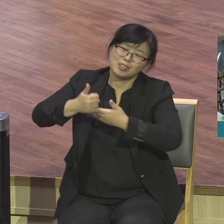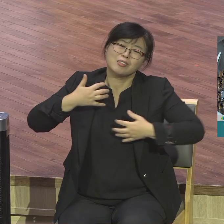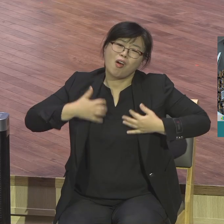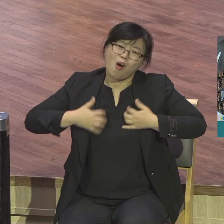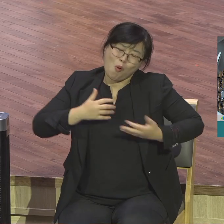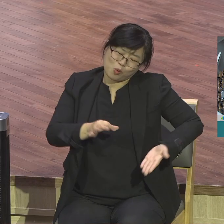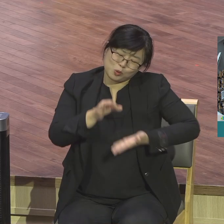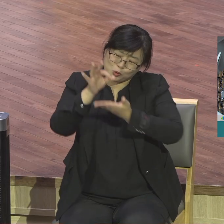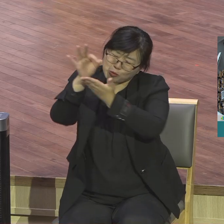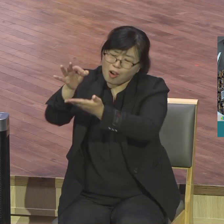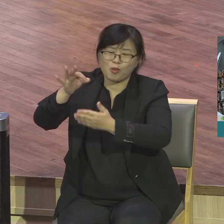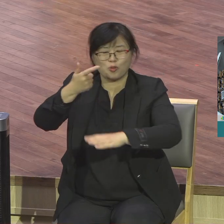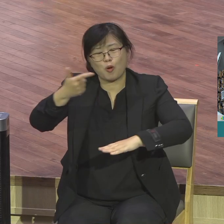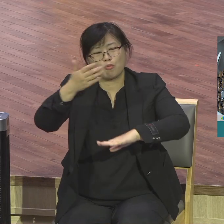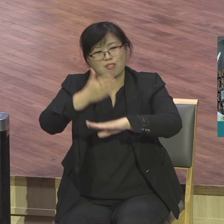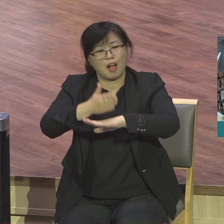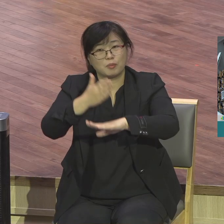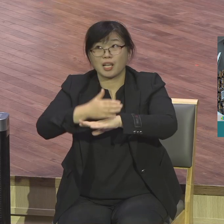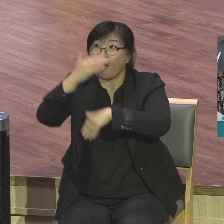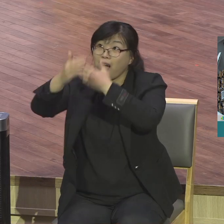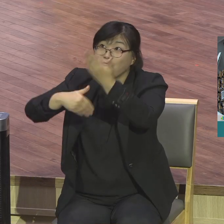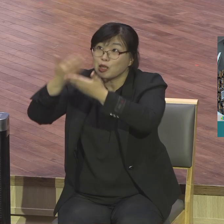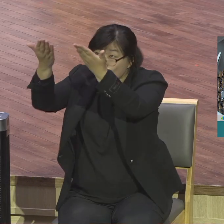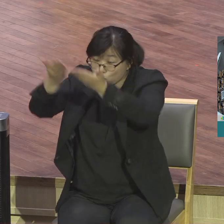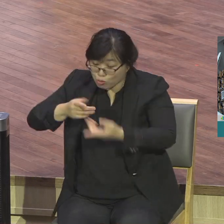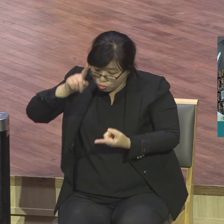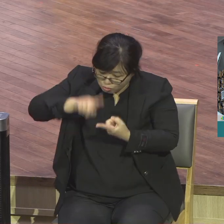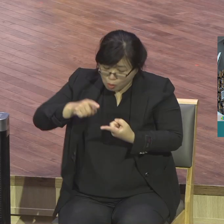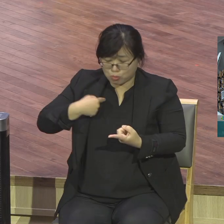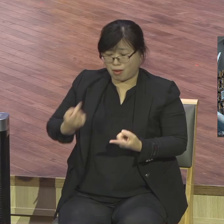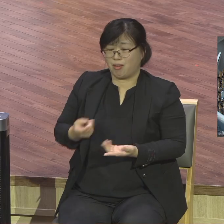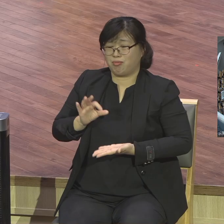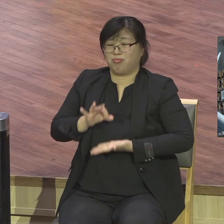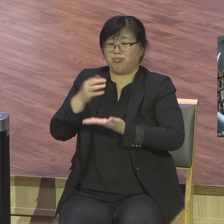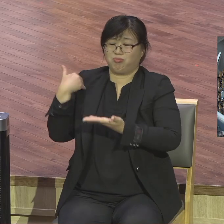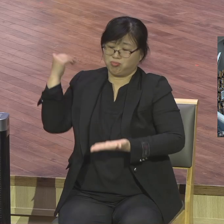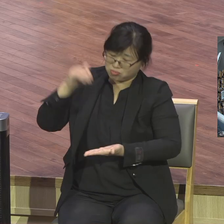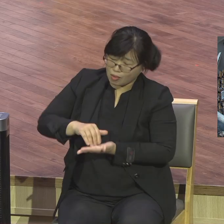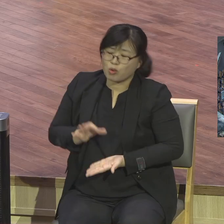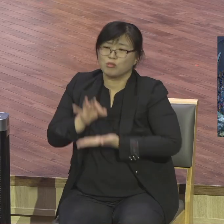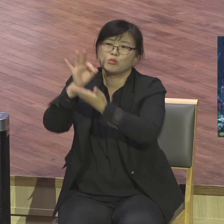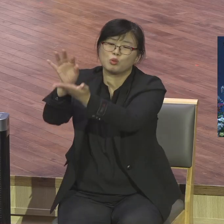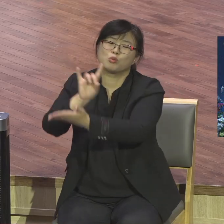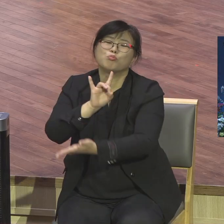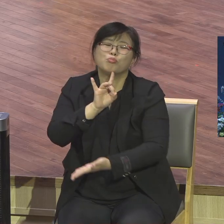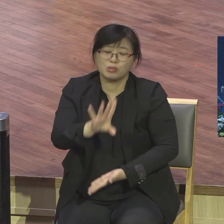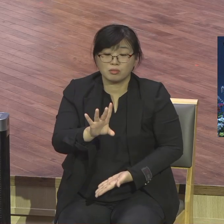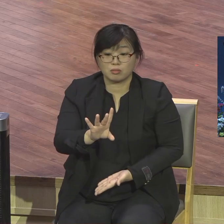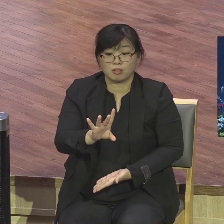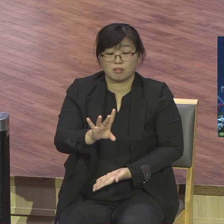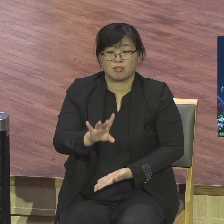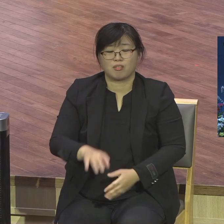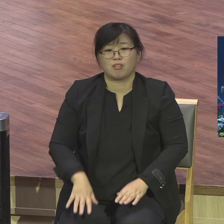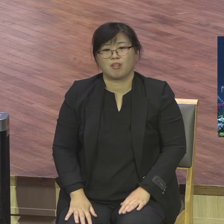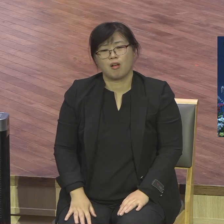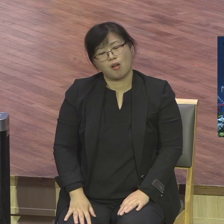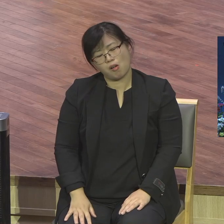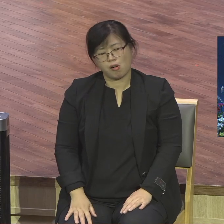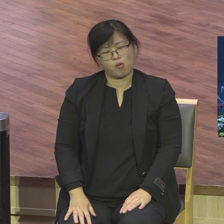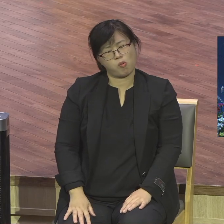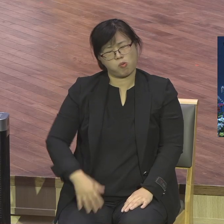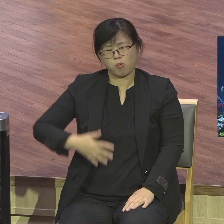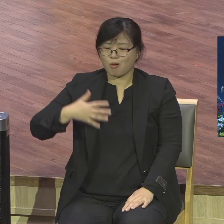받은 것으로 주께 들었을 뿐이니다 아멘 주님 주신 것은 되는 것 뿐이에요 얼마나 멋진 고백입니까